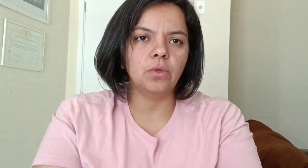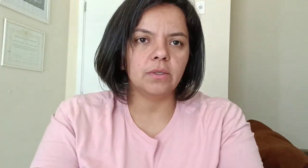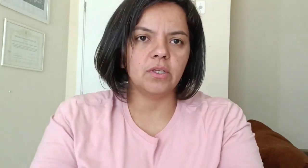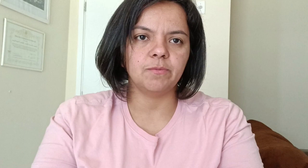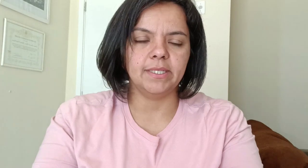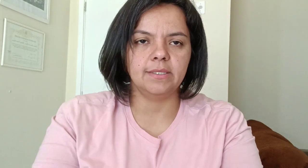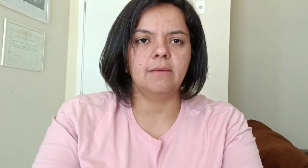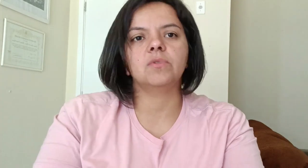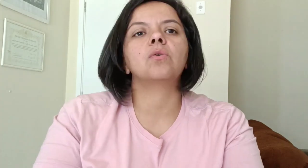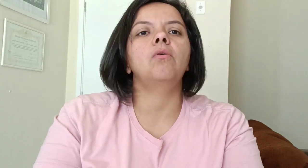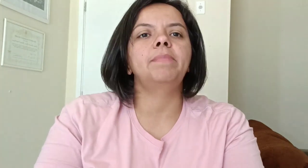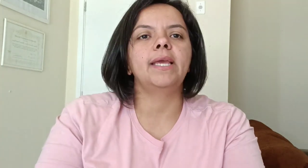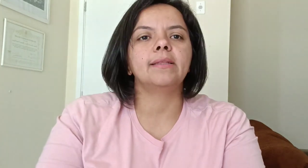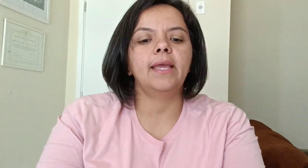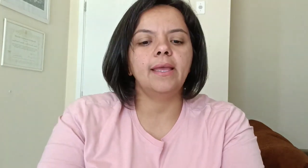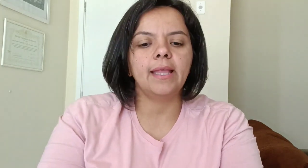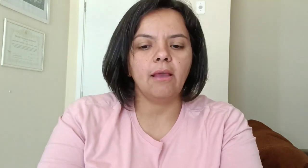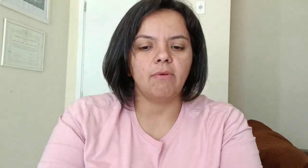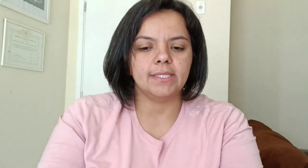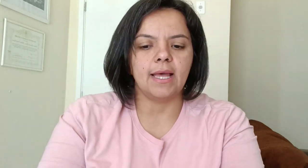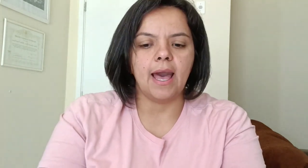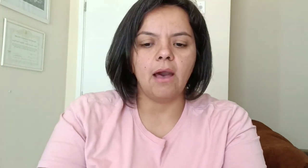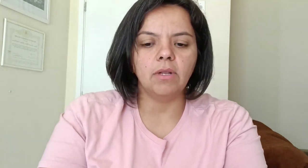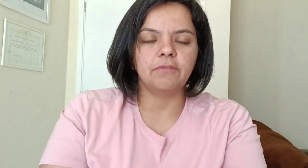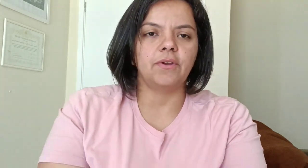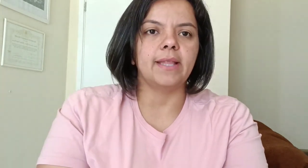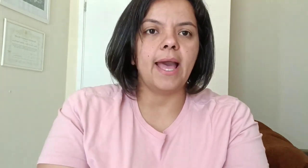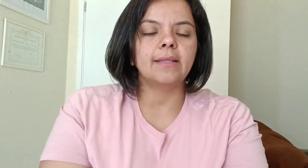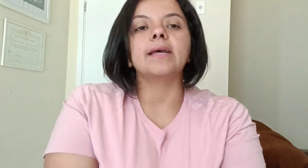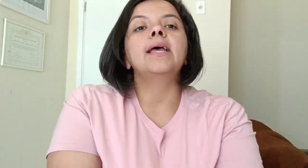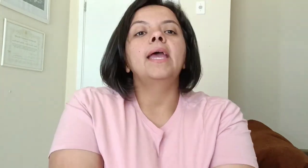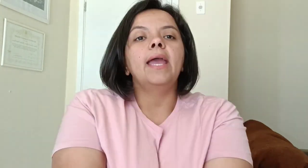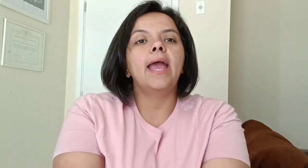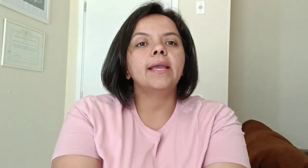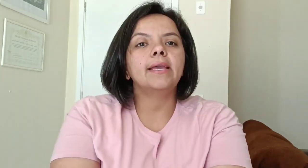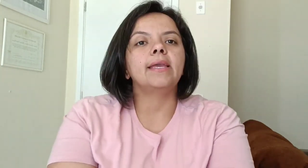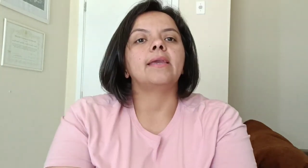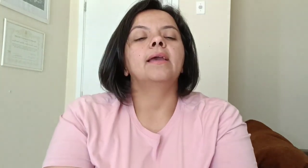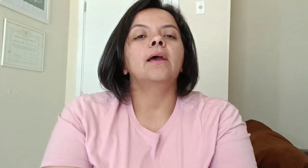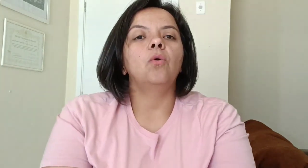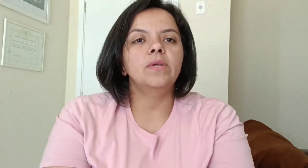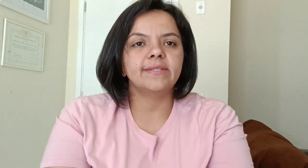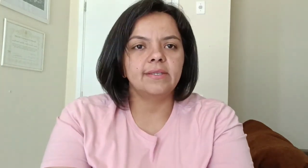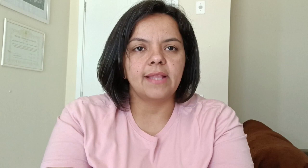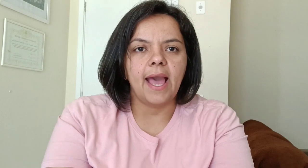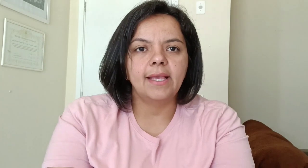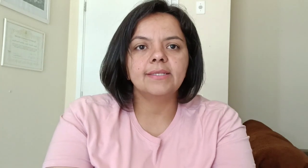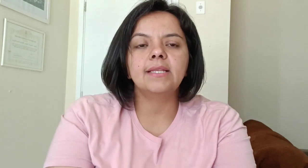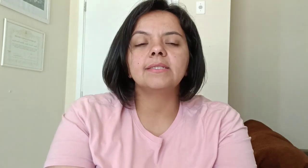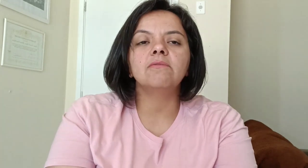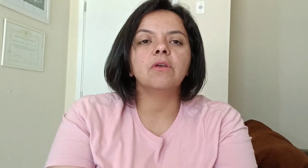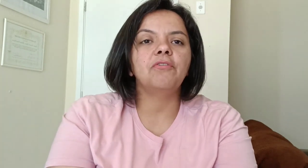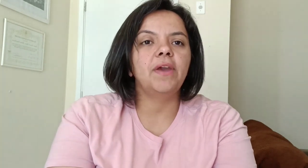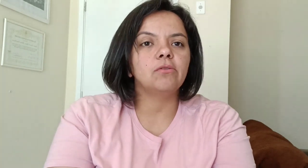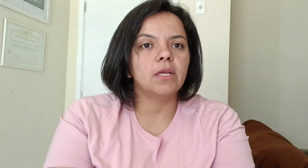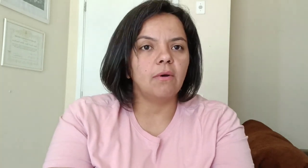intuito que nós precisamos compreender, né, com essa aula que foi dada, é que os sinais, eles não são feitos de